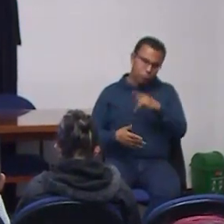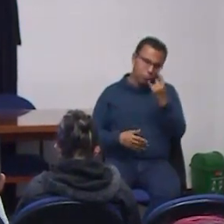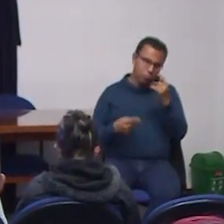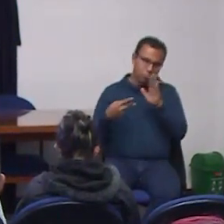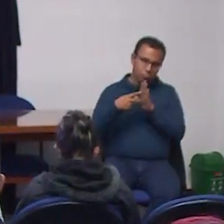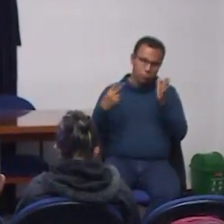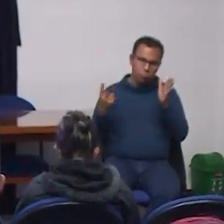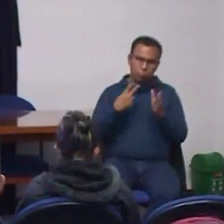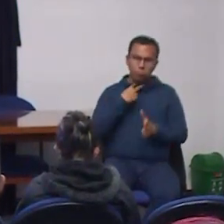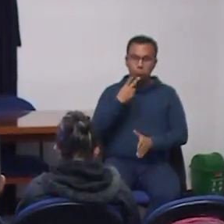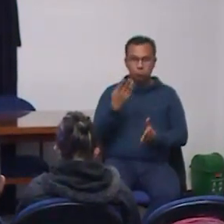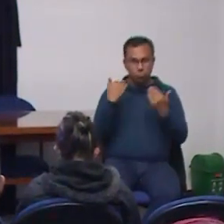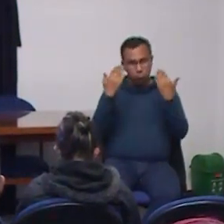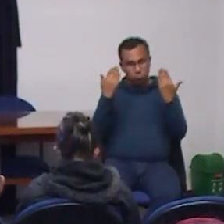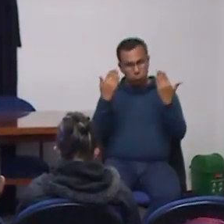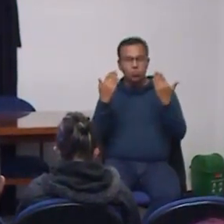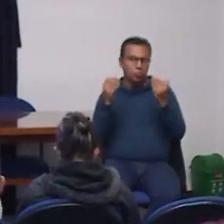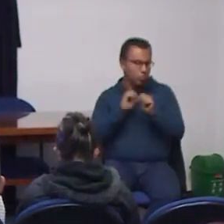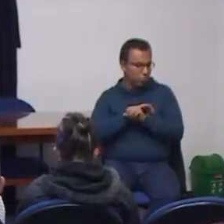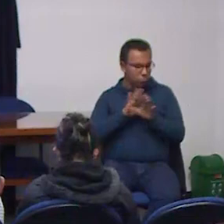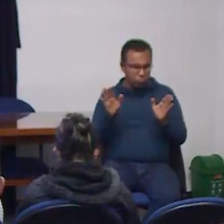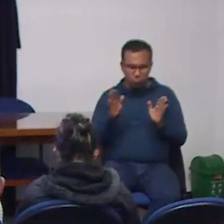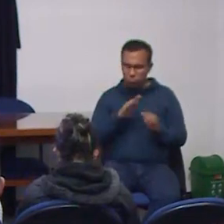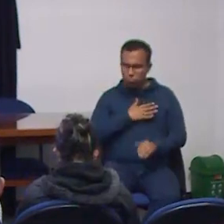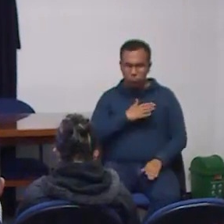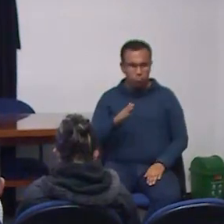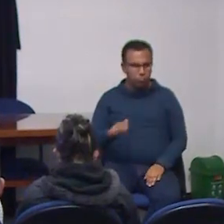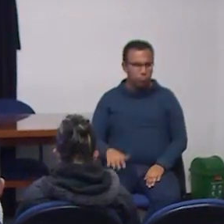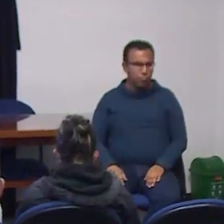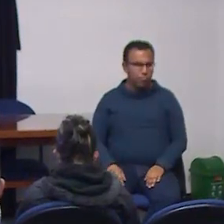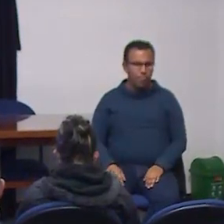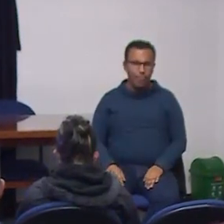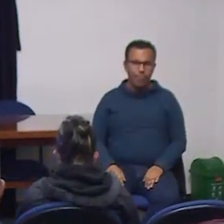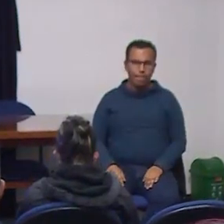técnica vocal eso serviría listo